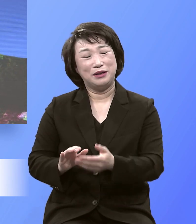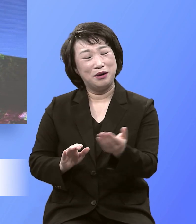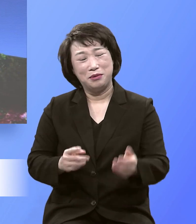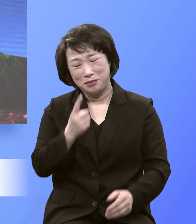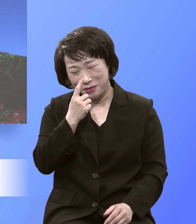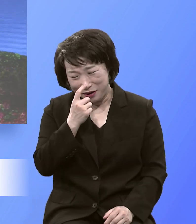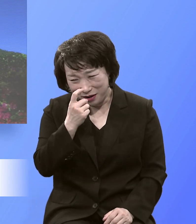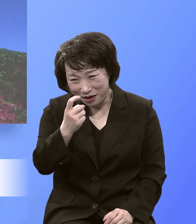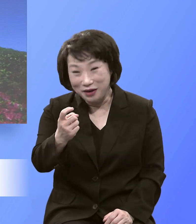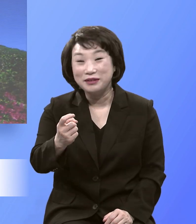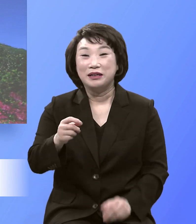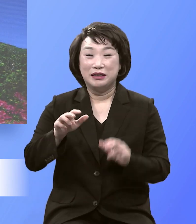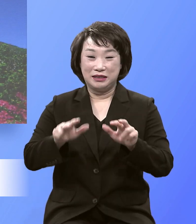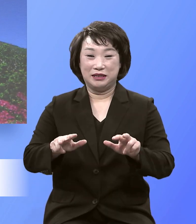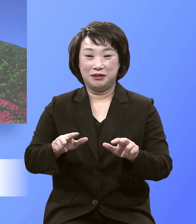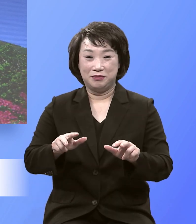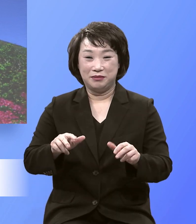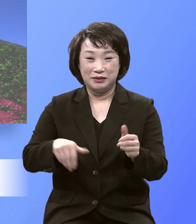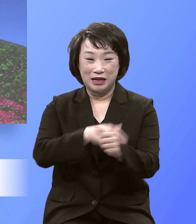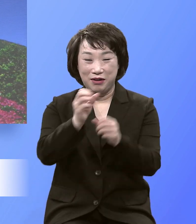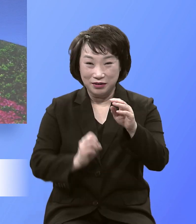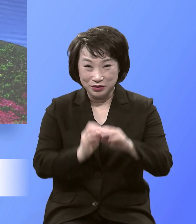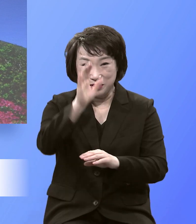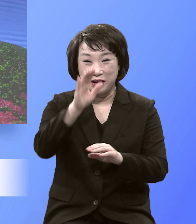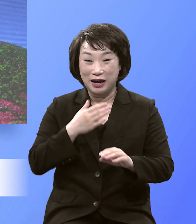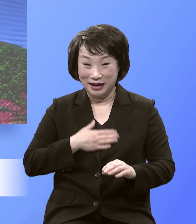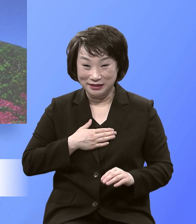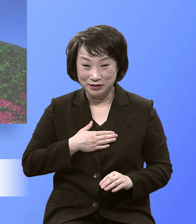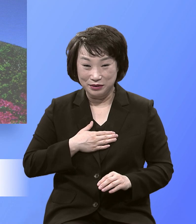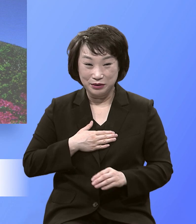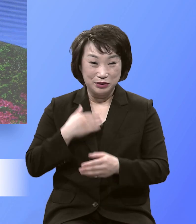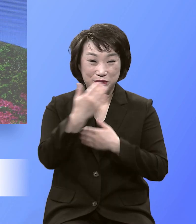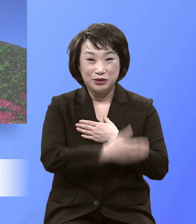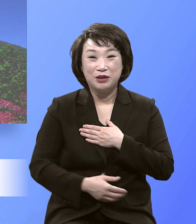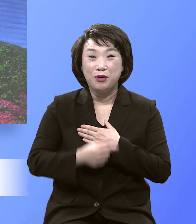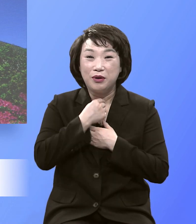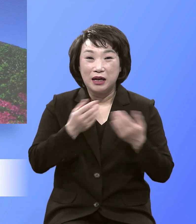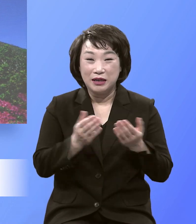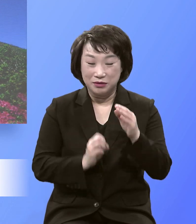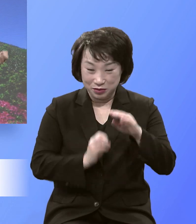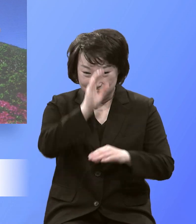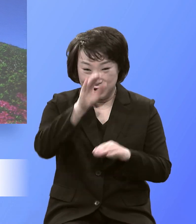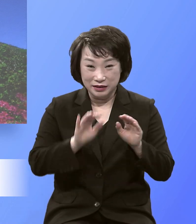마침 이 시대를 초월한 육신의 요구를 초월한